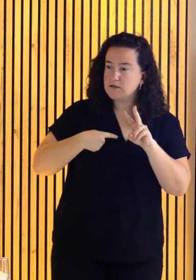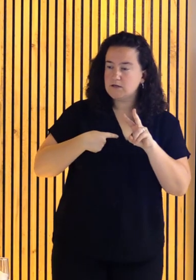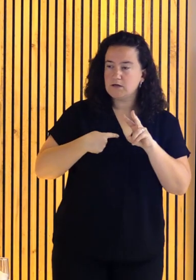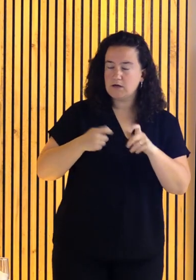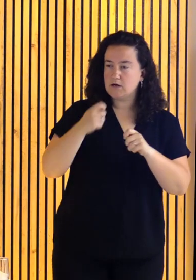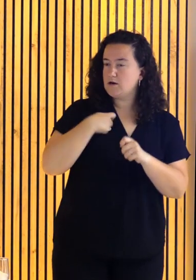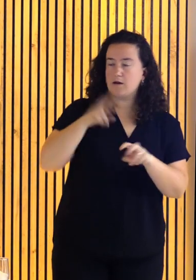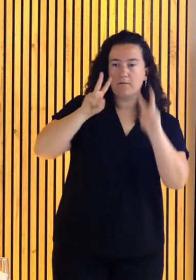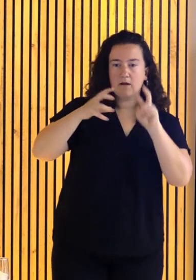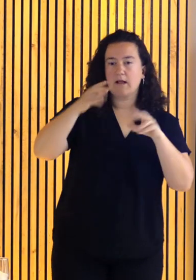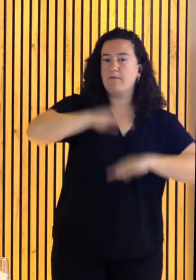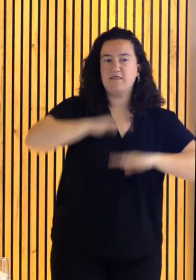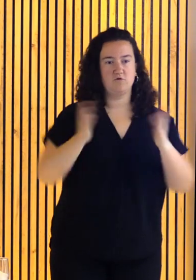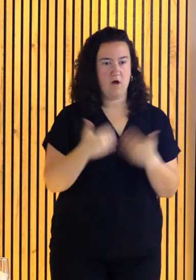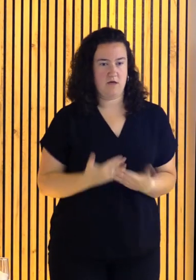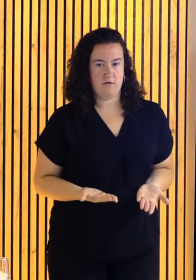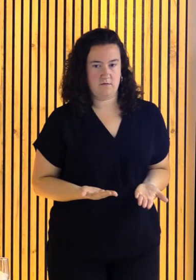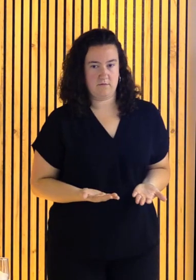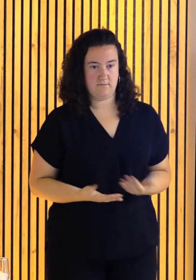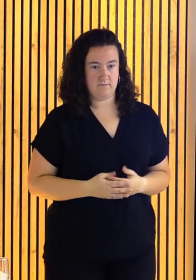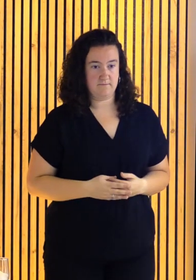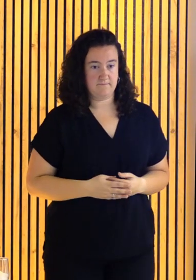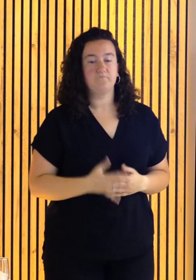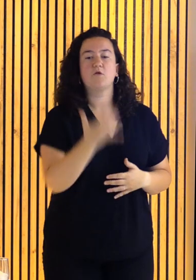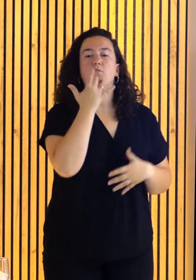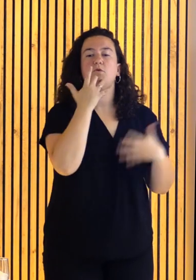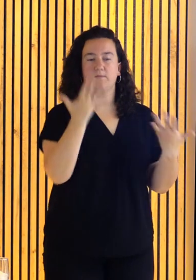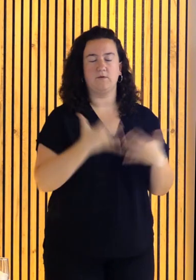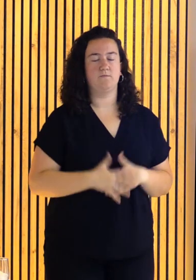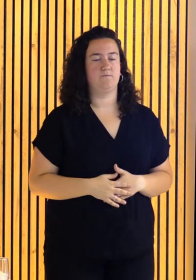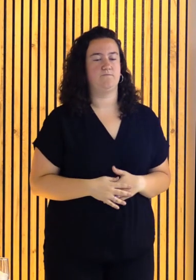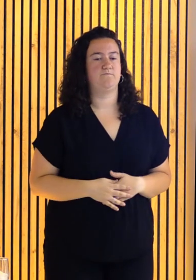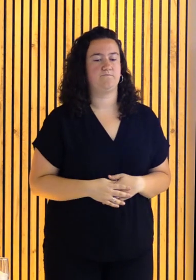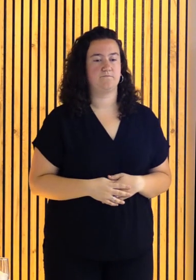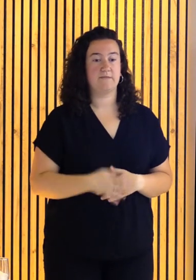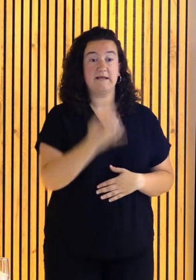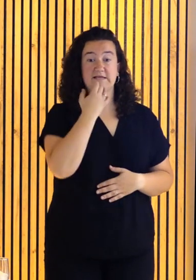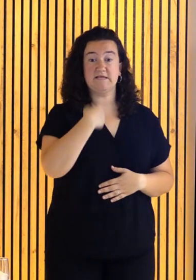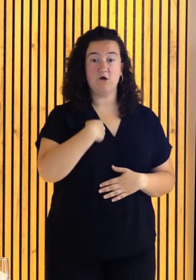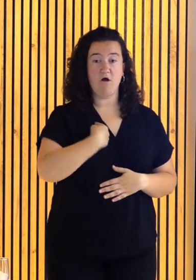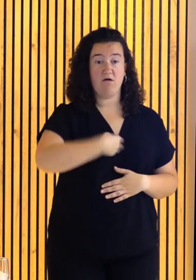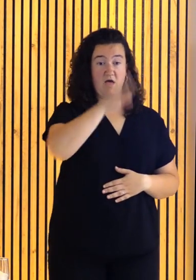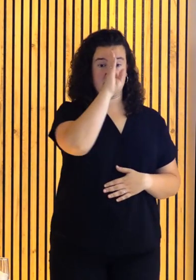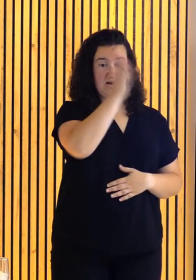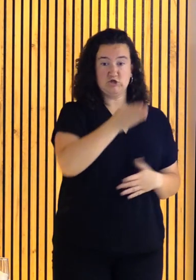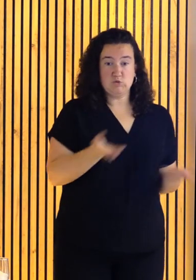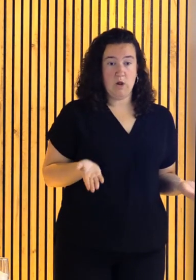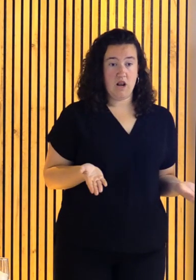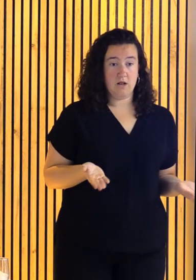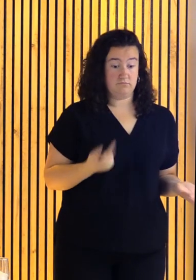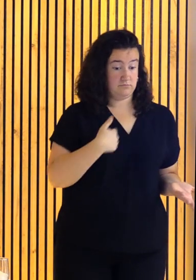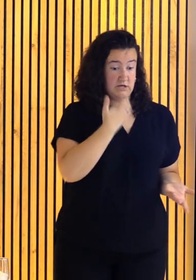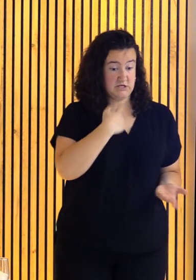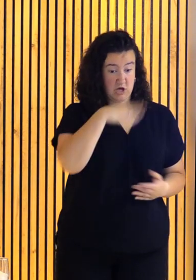beharrik izango haietaz pentsatzeko. Esate baterako, heterosexuala baldin bagara, ze ondori izan ditzakeen,